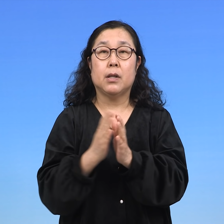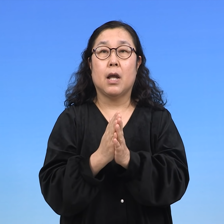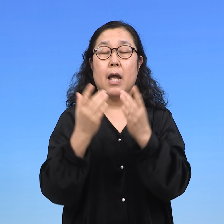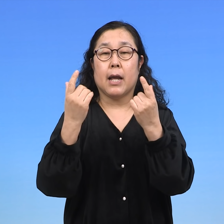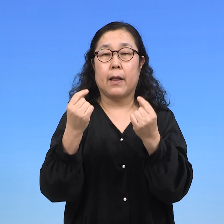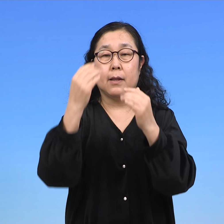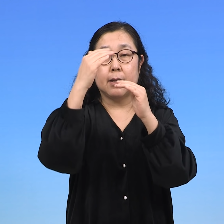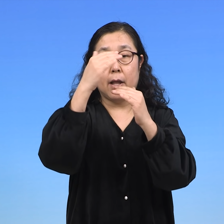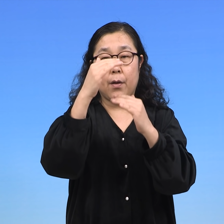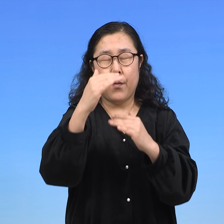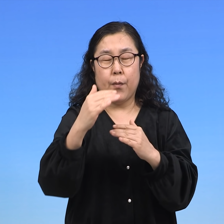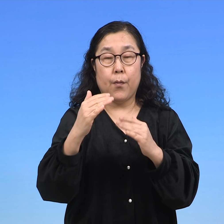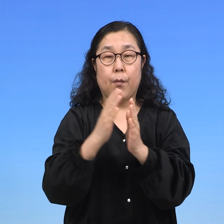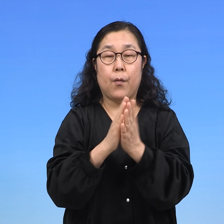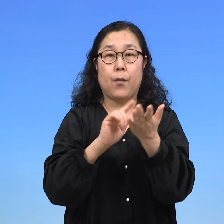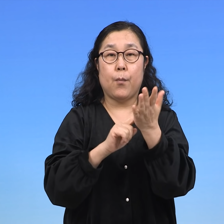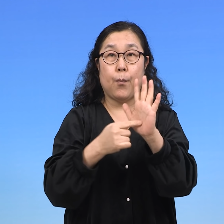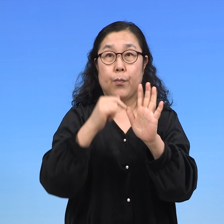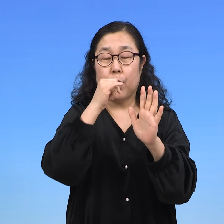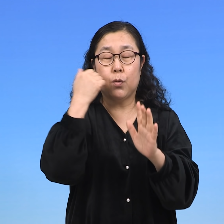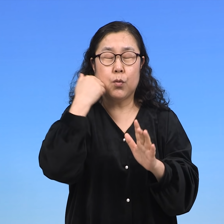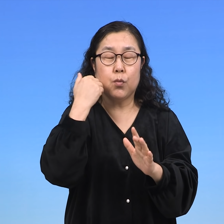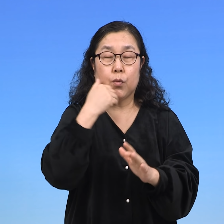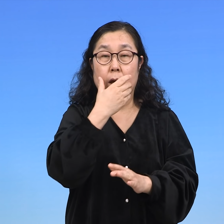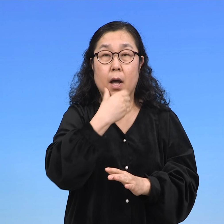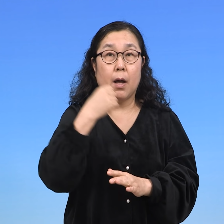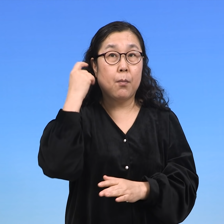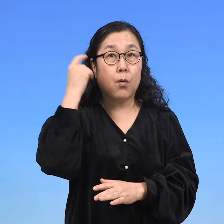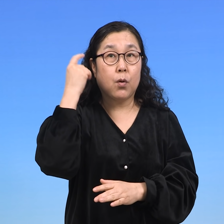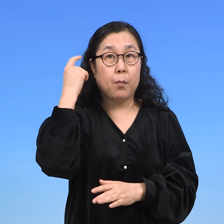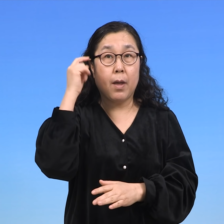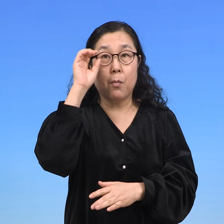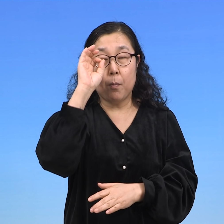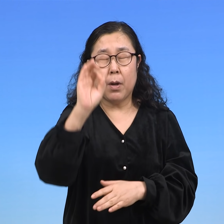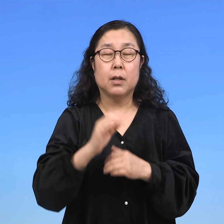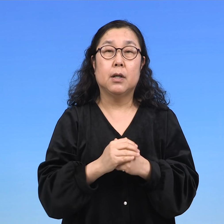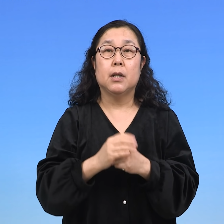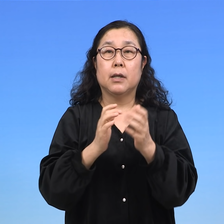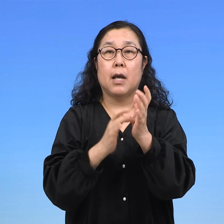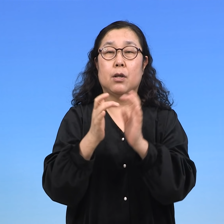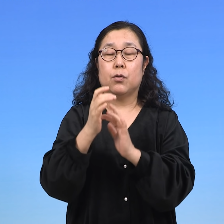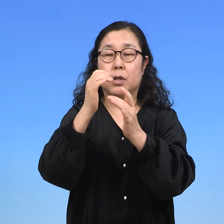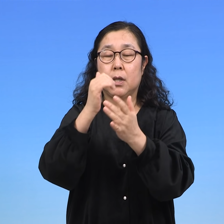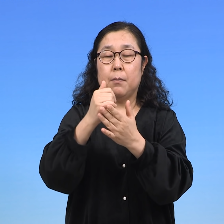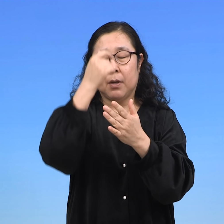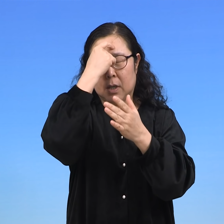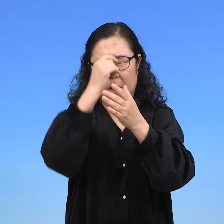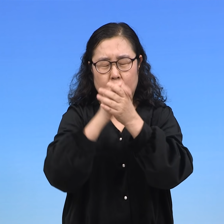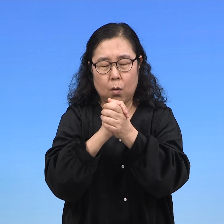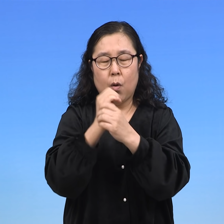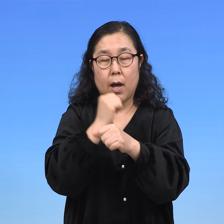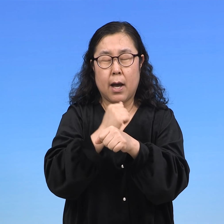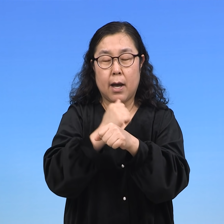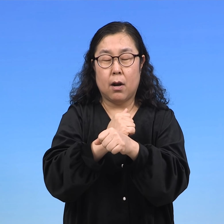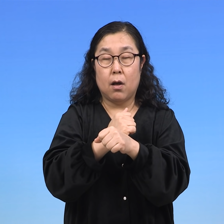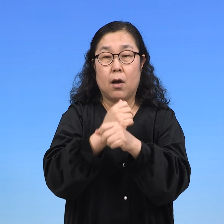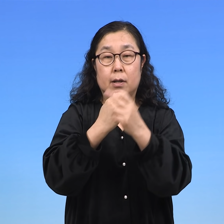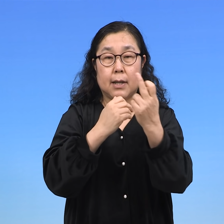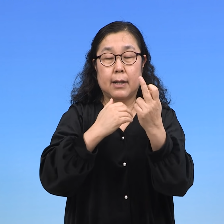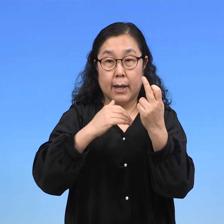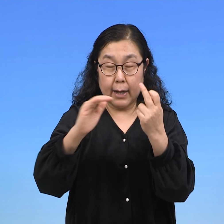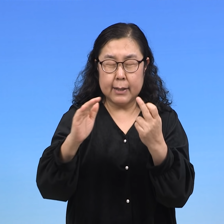때문에 같은 내용을 다루고 있는 누가복음 6장 12절 13절에 보니까 이때에 예수께서 기도하시러 산으로